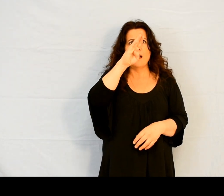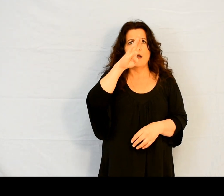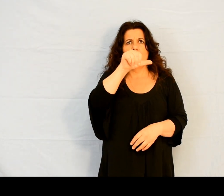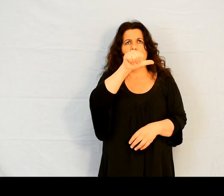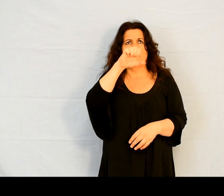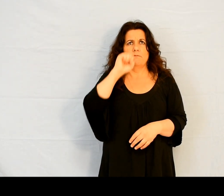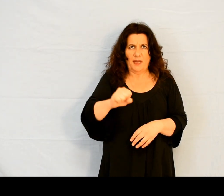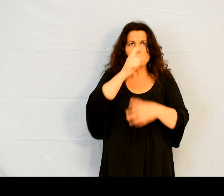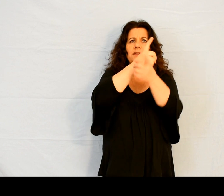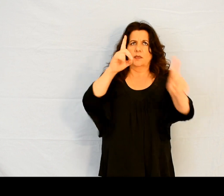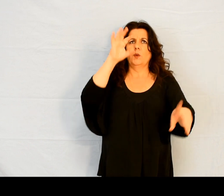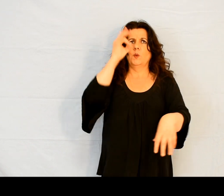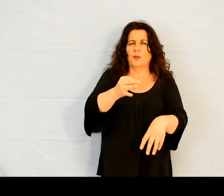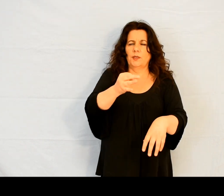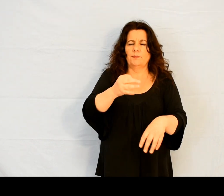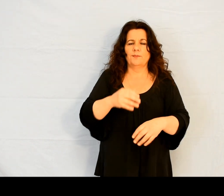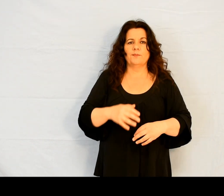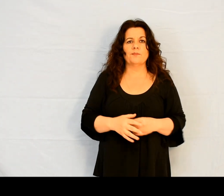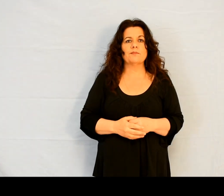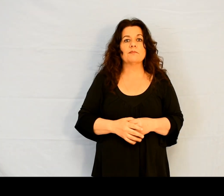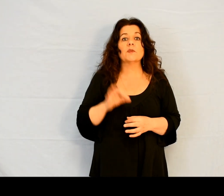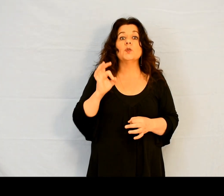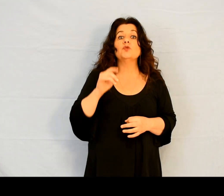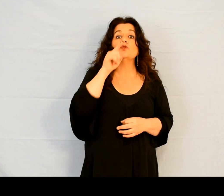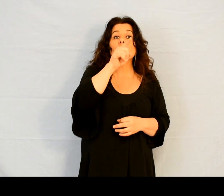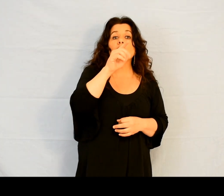Or, ce Barabbas était un bandit.